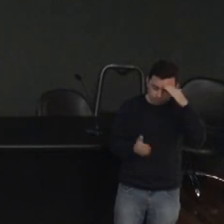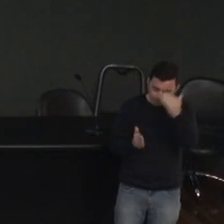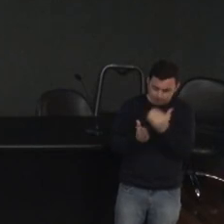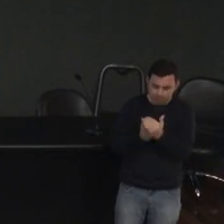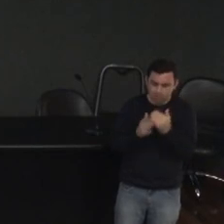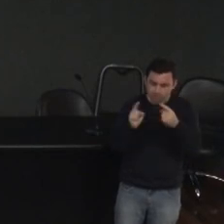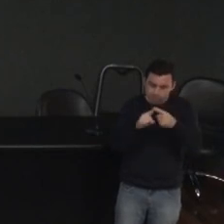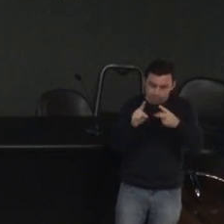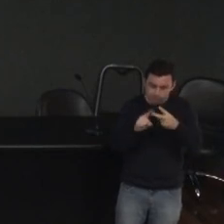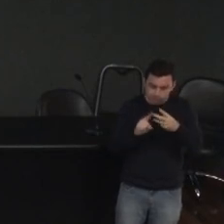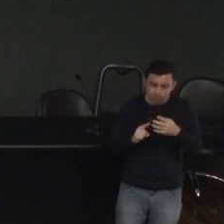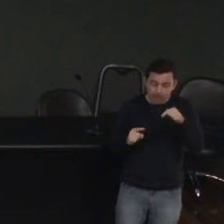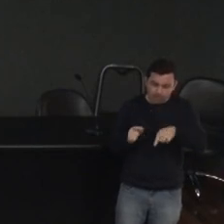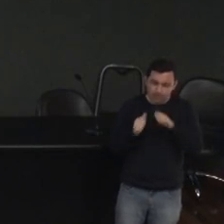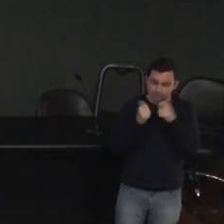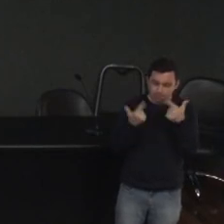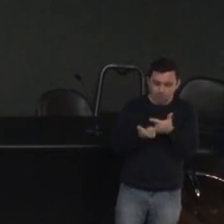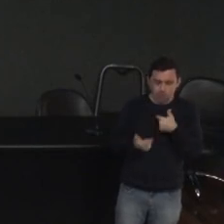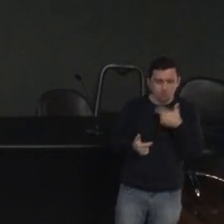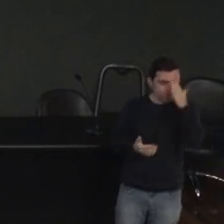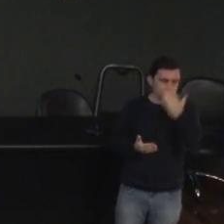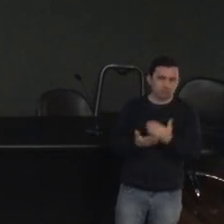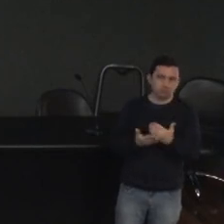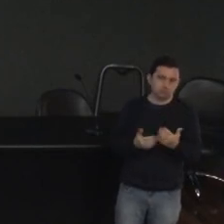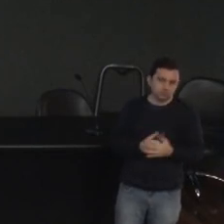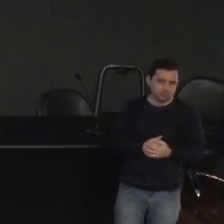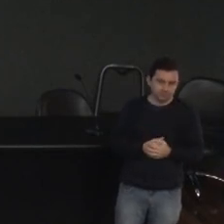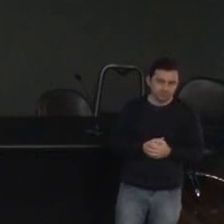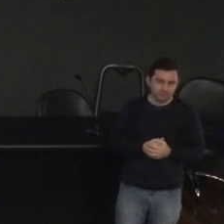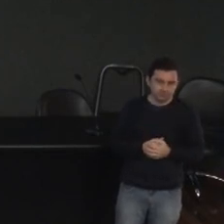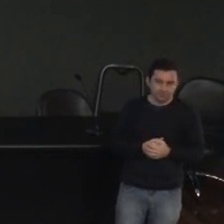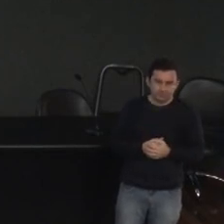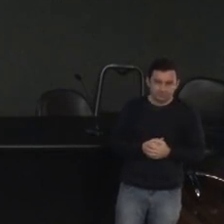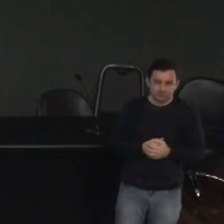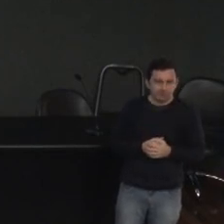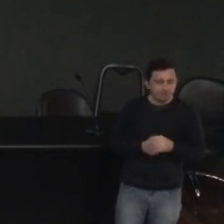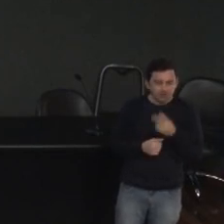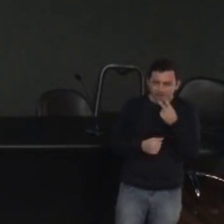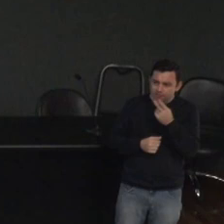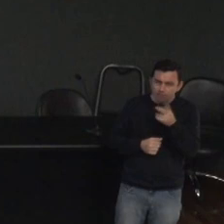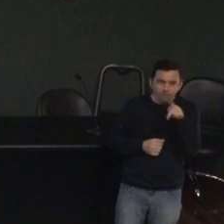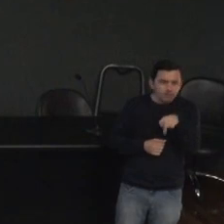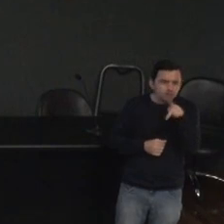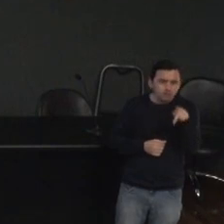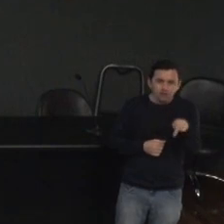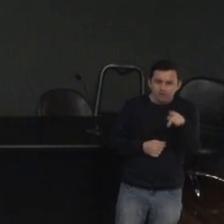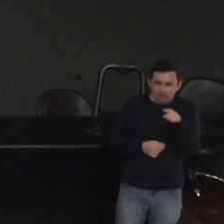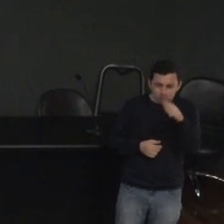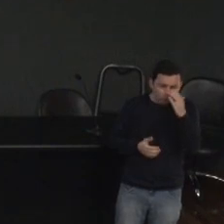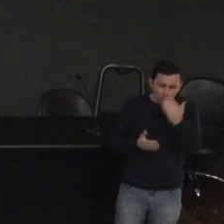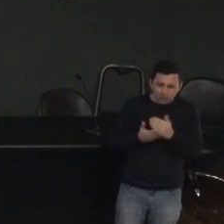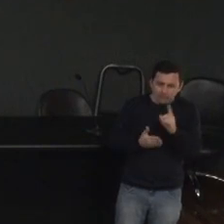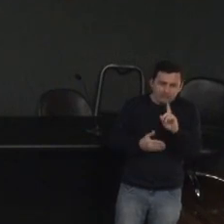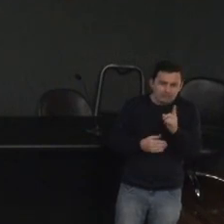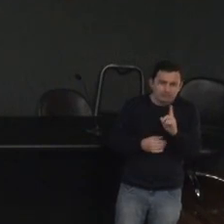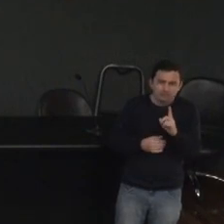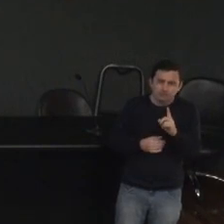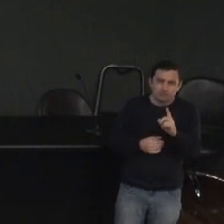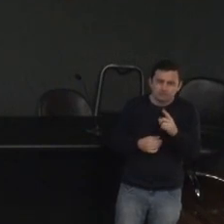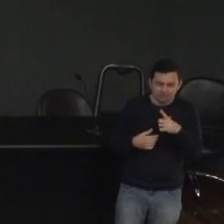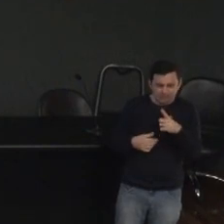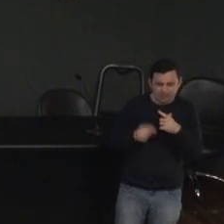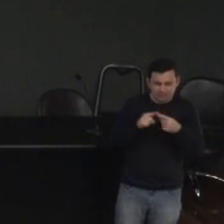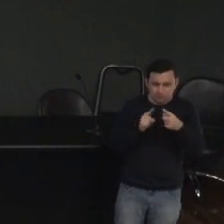requisitos porque o Assembleia cumpro né E aí você vai dizer assim professor Mas eu ainda não cumpro ainda tem muita coisa para fazer